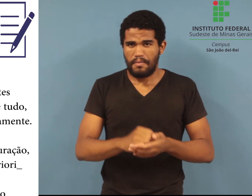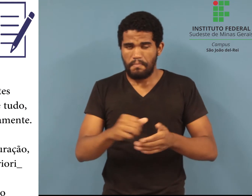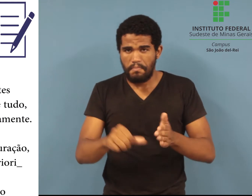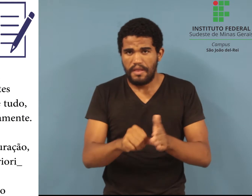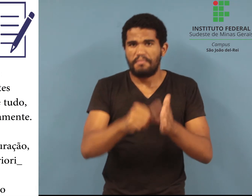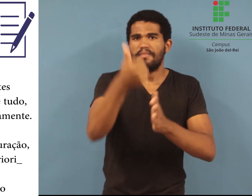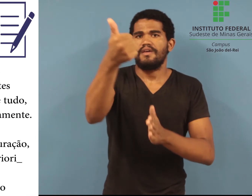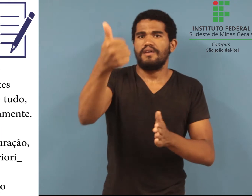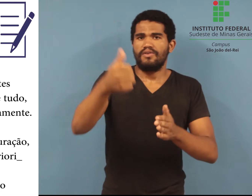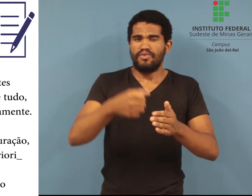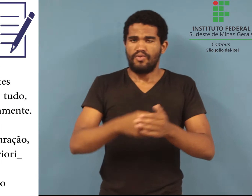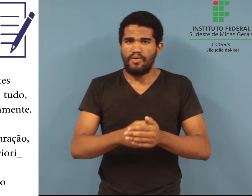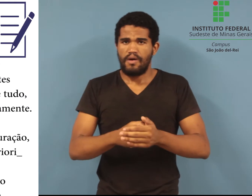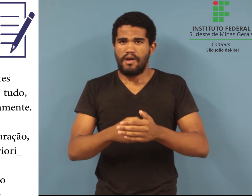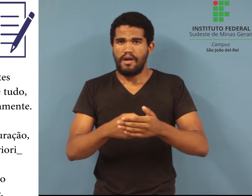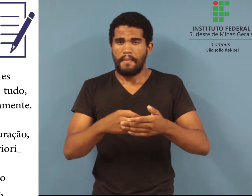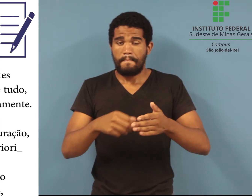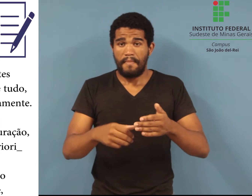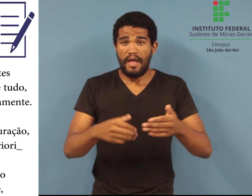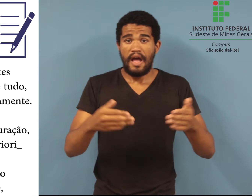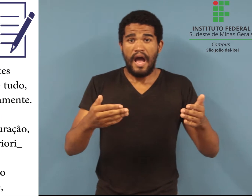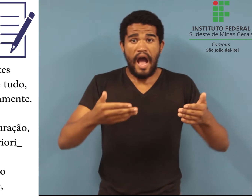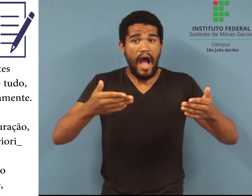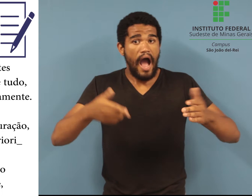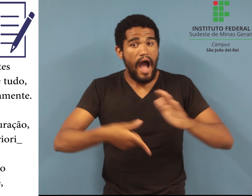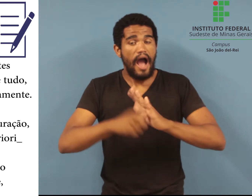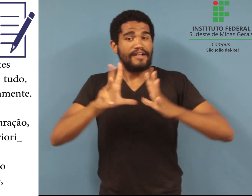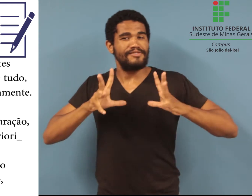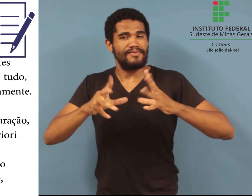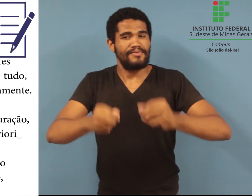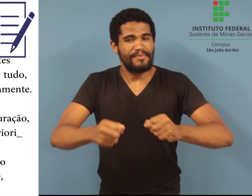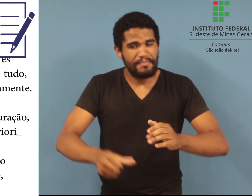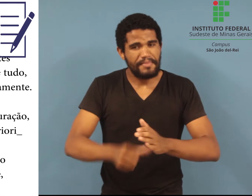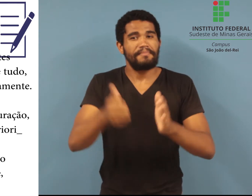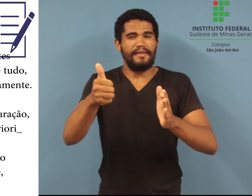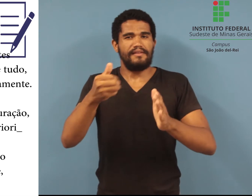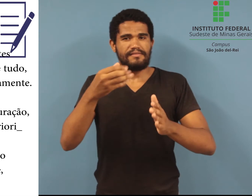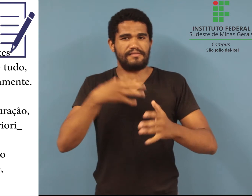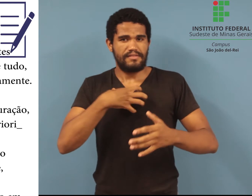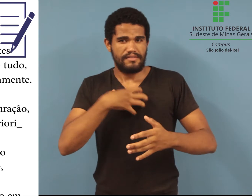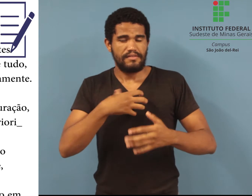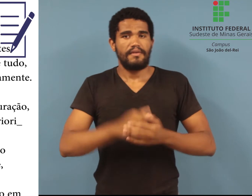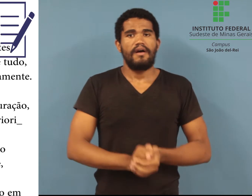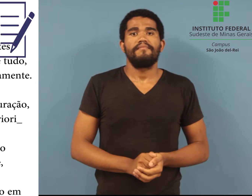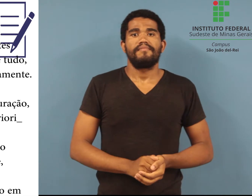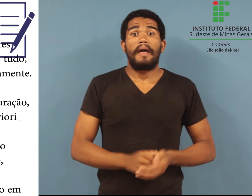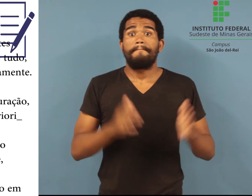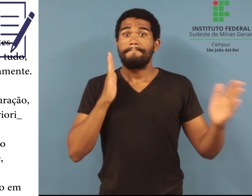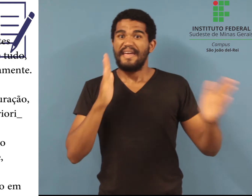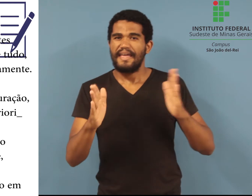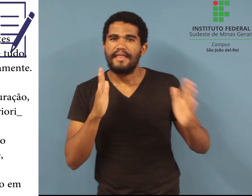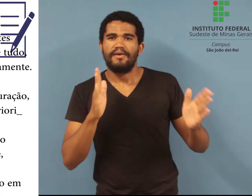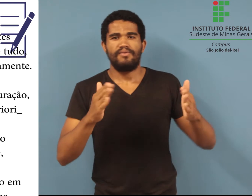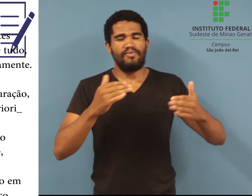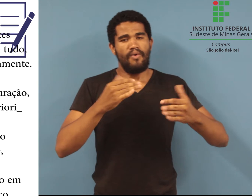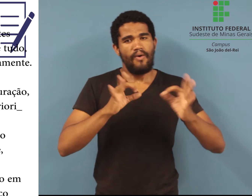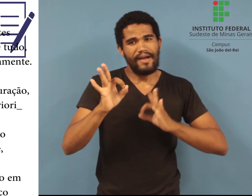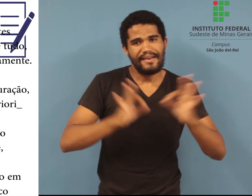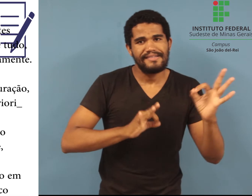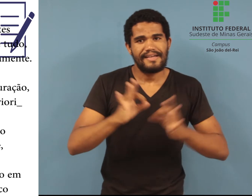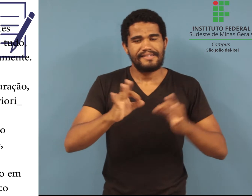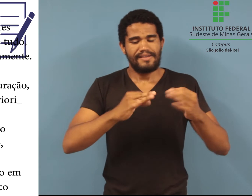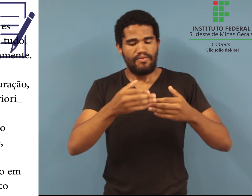antes de tudo, em princípio, primeiramente. Tempo, frequência, duração, ordem,